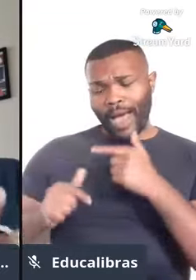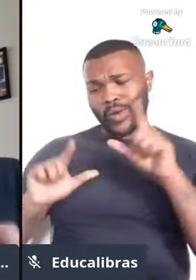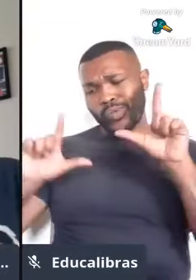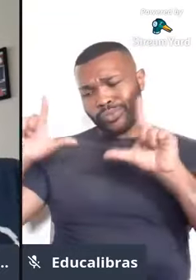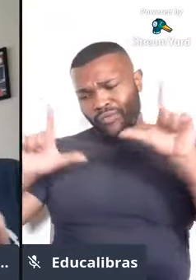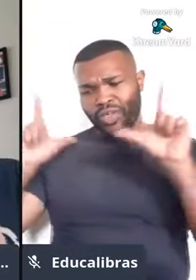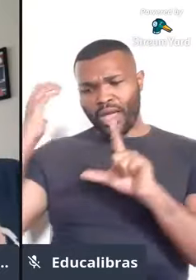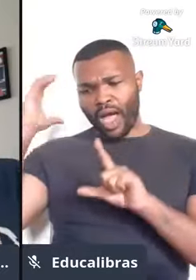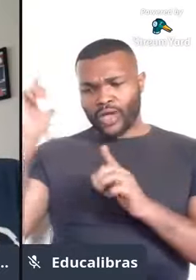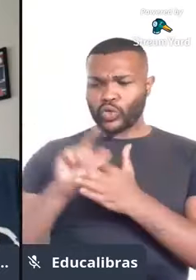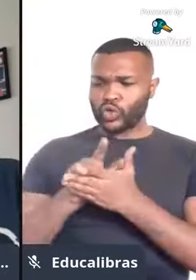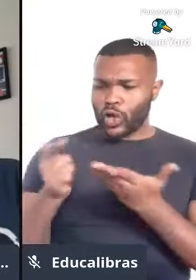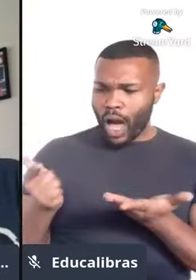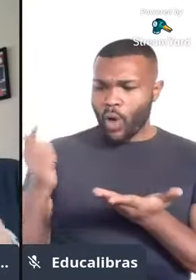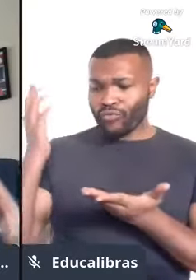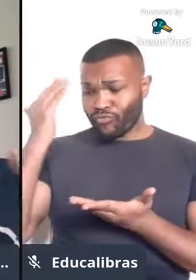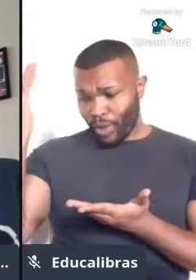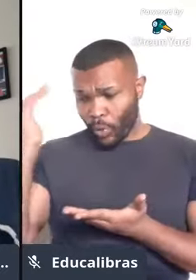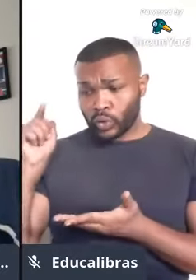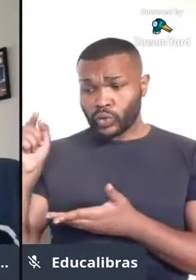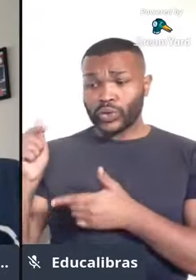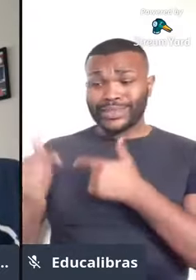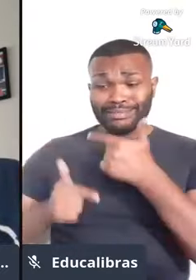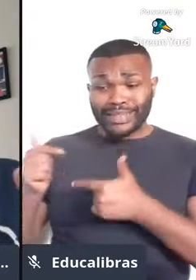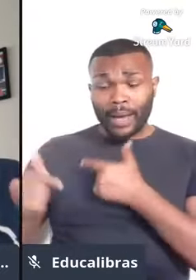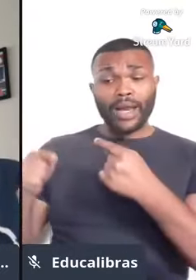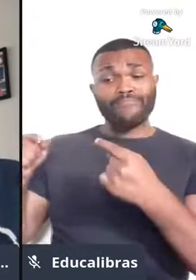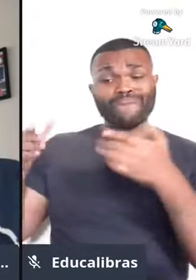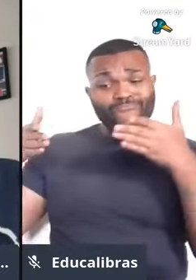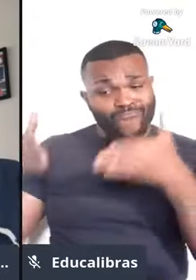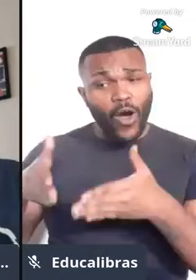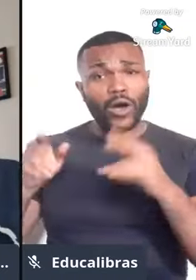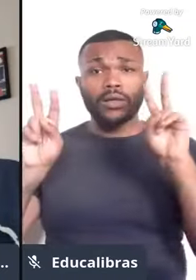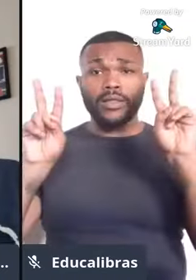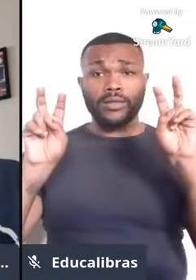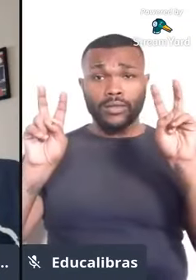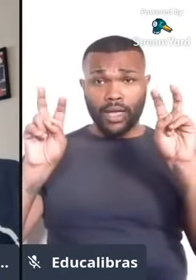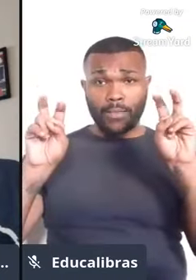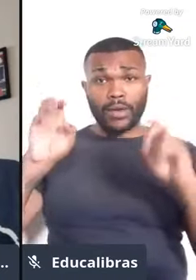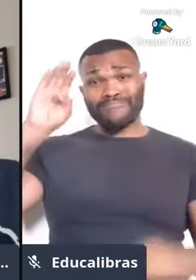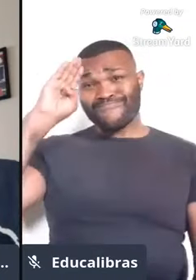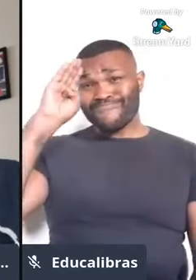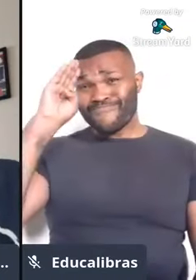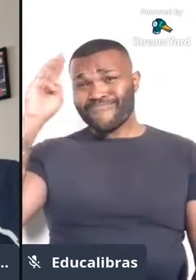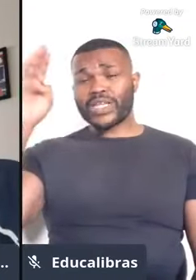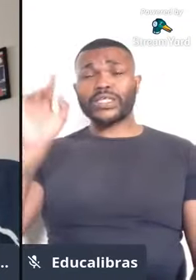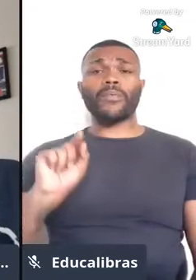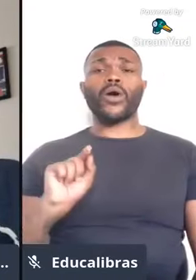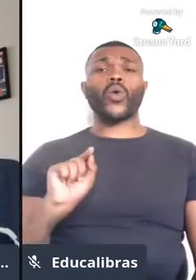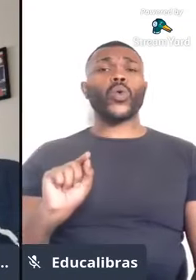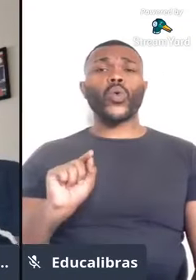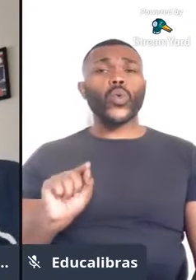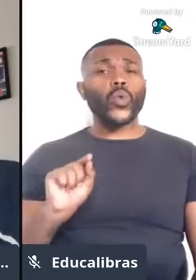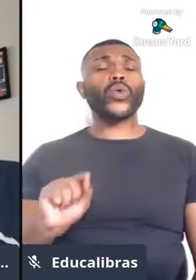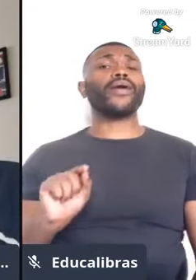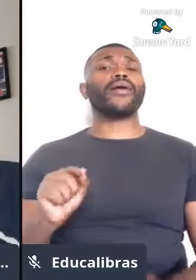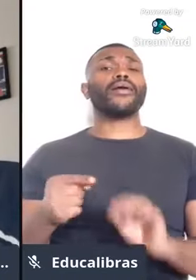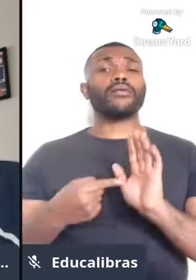na abordagem a esse tema, mas principalmente na cobertura